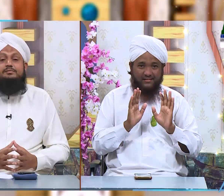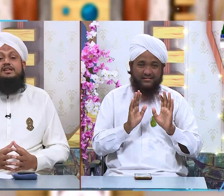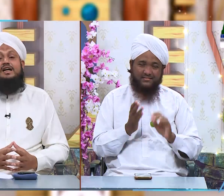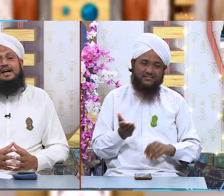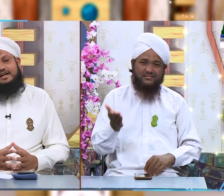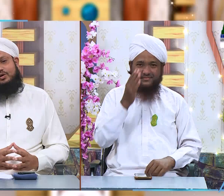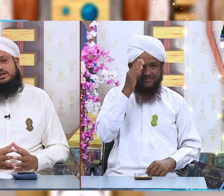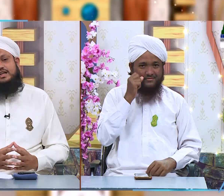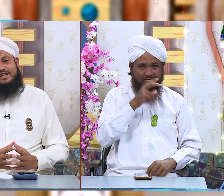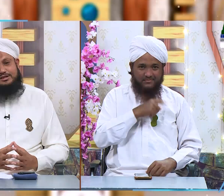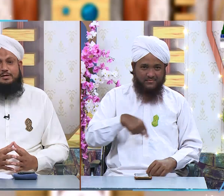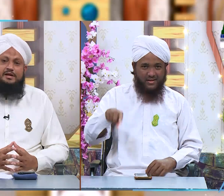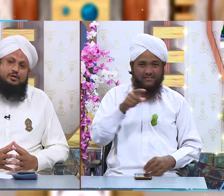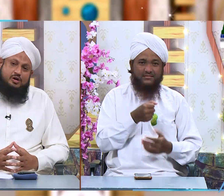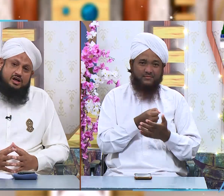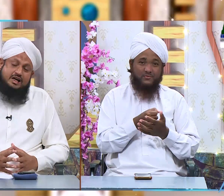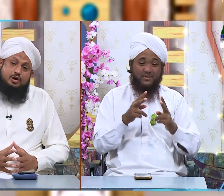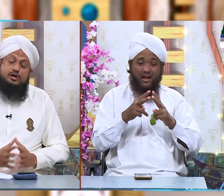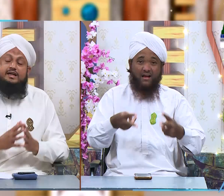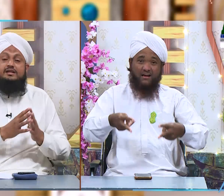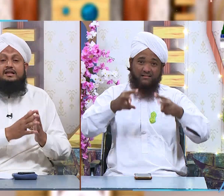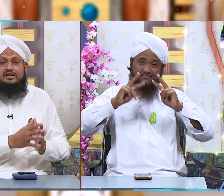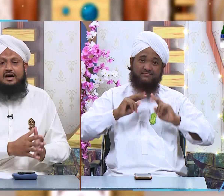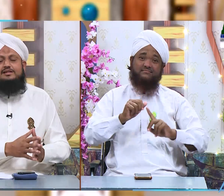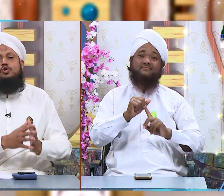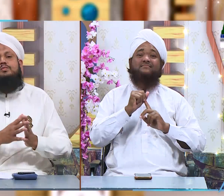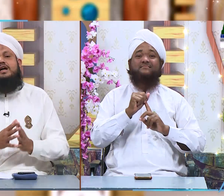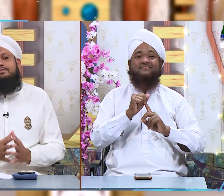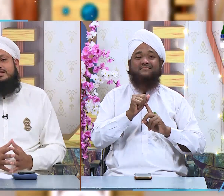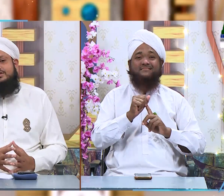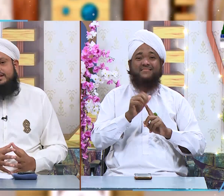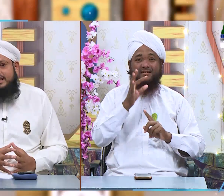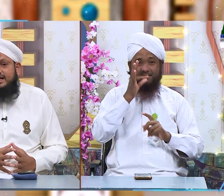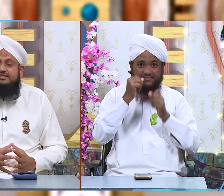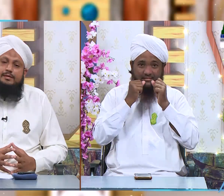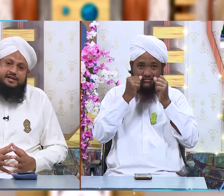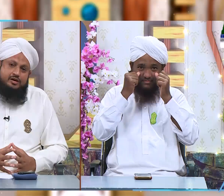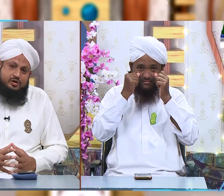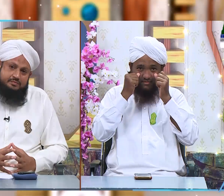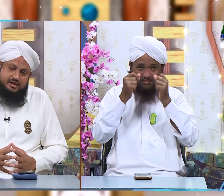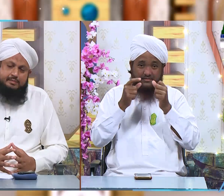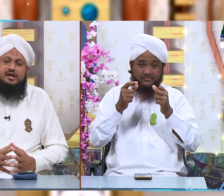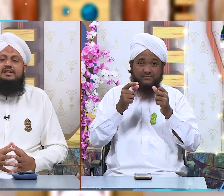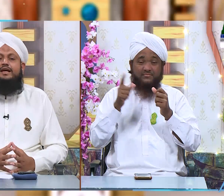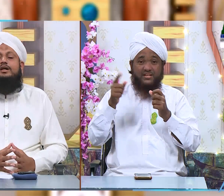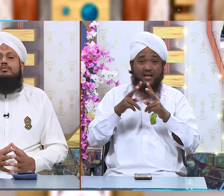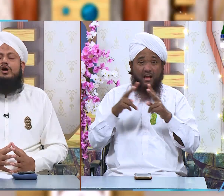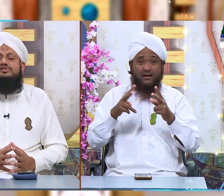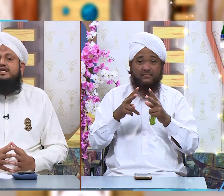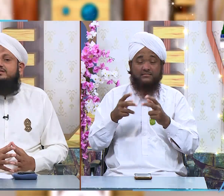یہ ادا اور یہ انداز بھی اپنانا ہوگا، اور ان انداز کو بھی اپنی زندگی کا حصہ بنانا ہوگا۔ ہم چاہتے ہیں معاشرے کے اچھے